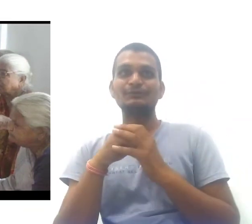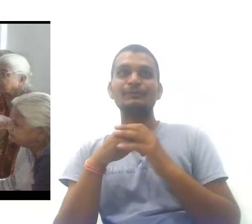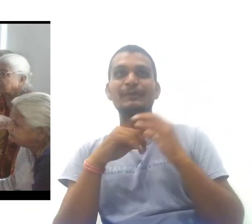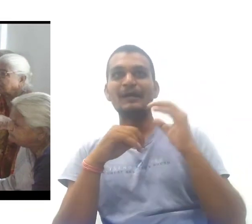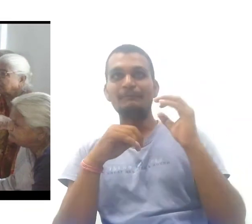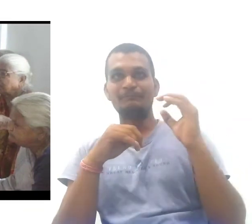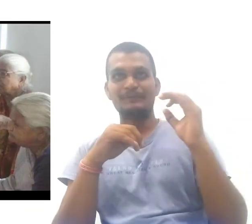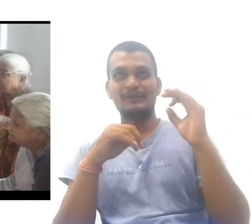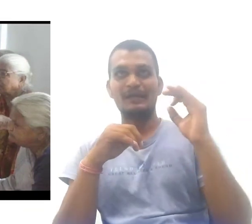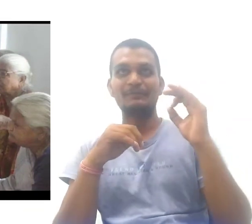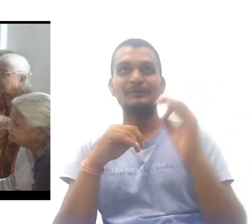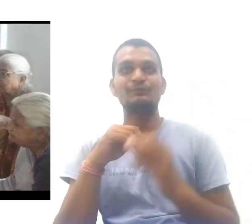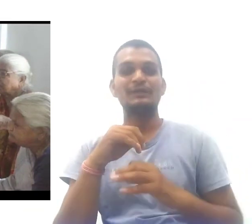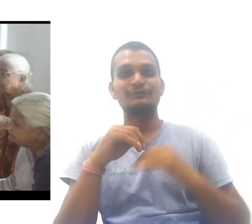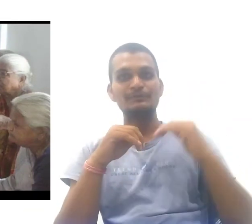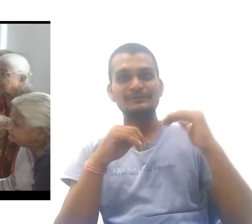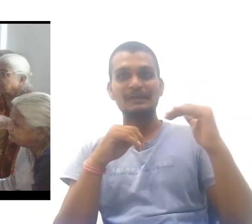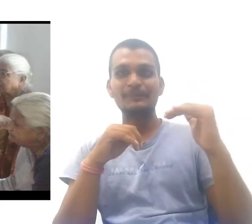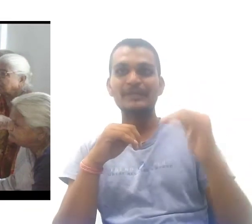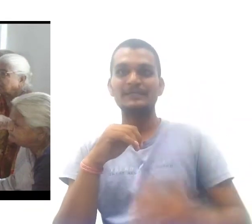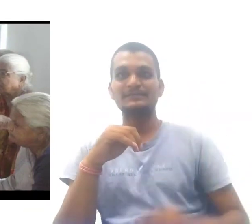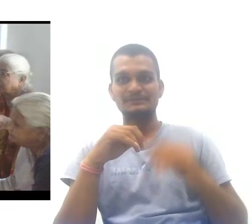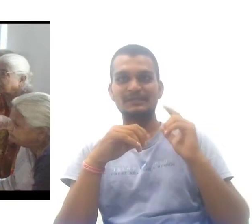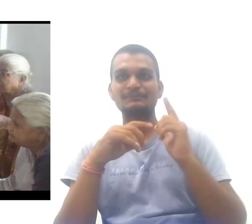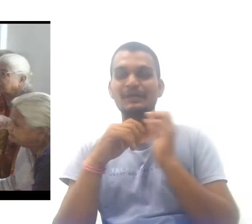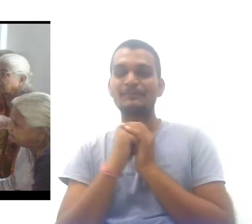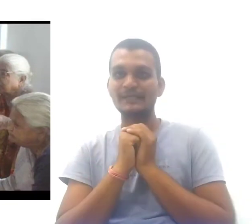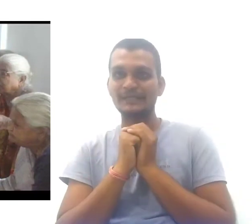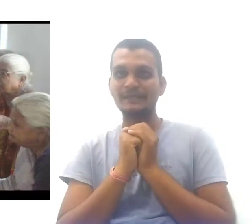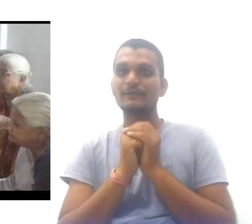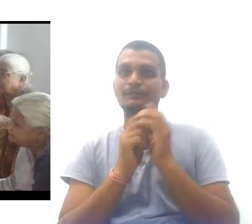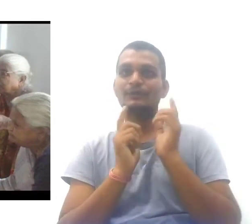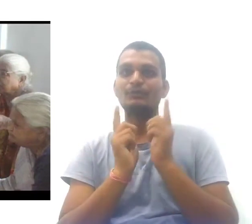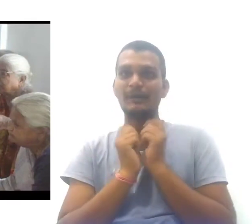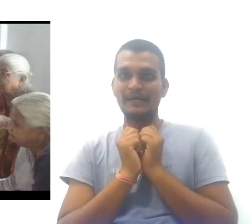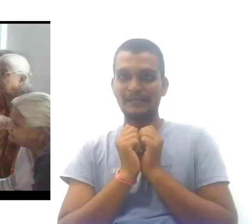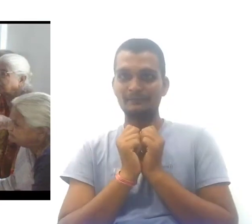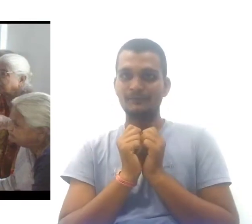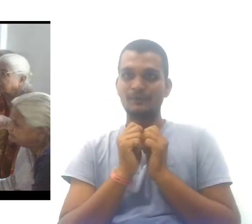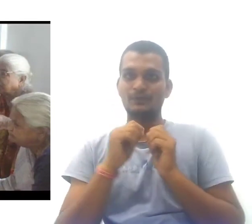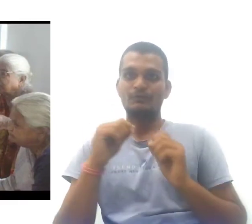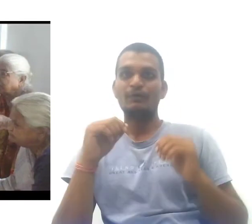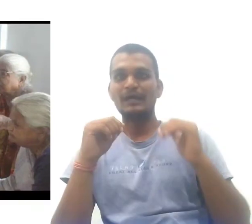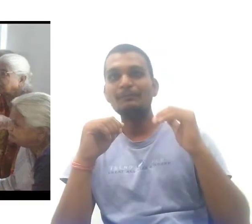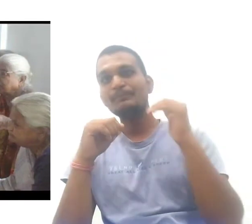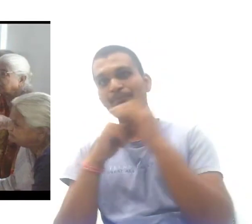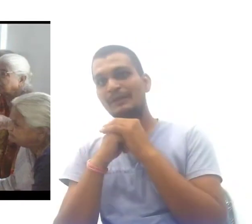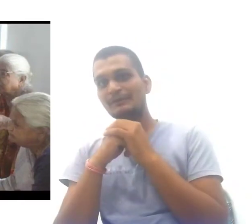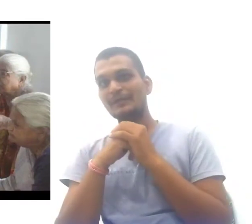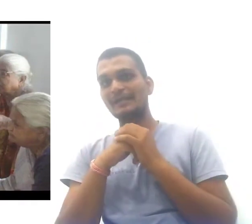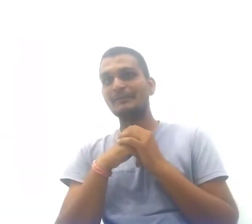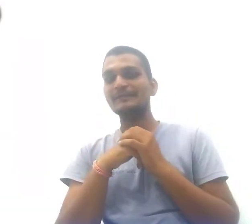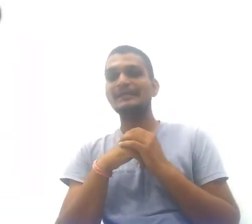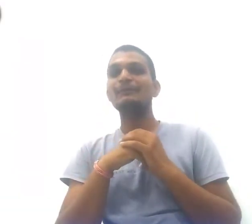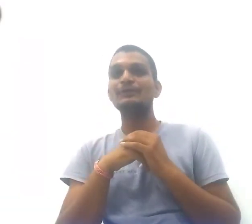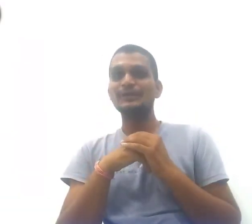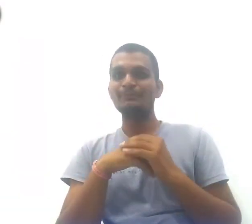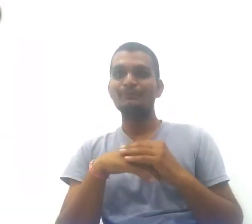तो भी माँ आपके टॉयलेट को भी साफ करेगी, सब साफ करेगी, क्योंकि वो माँ है। और आप बड़े होने के बाद क्या बोलते हैं,